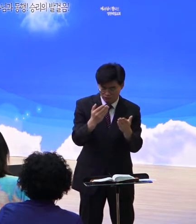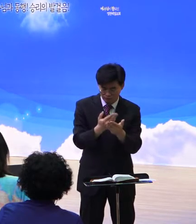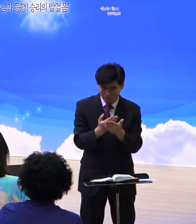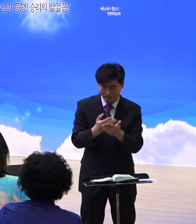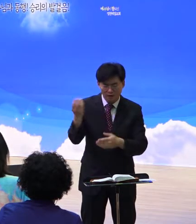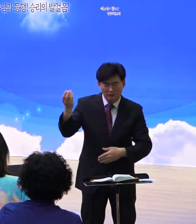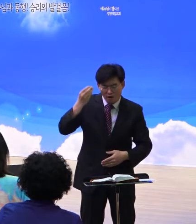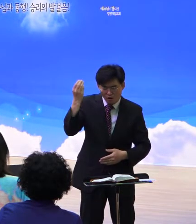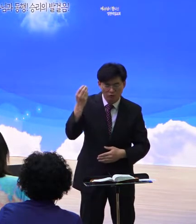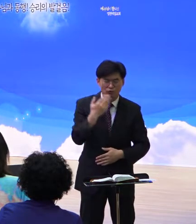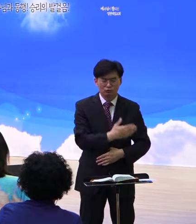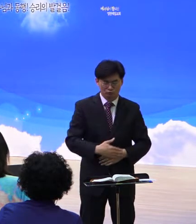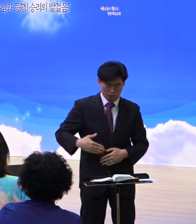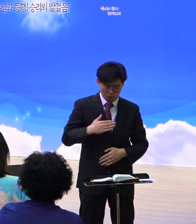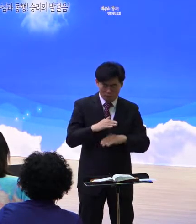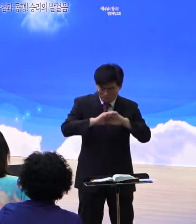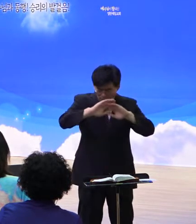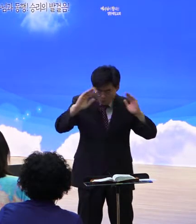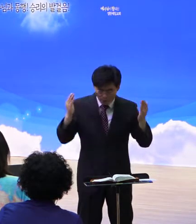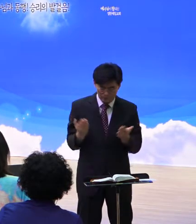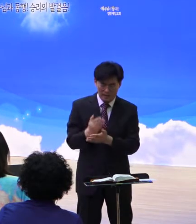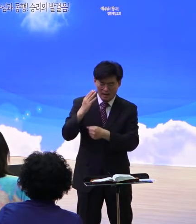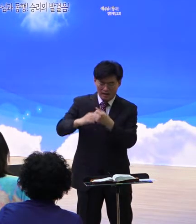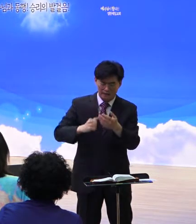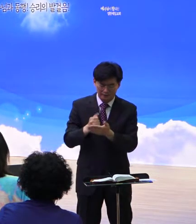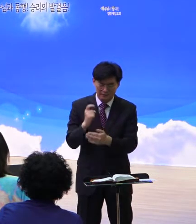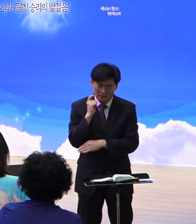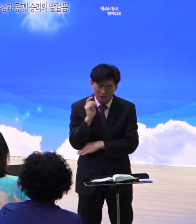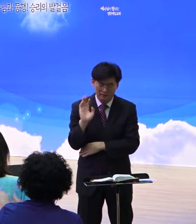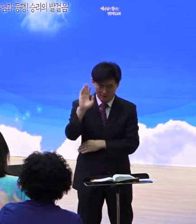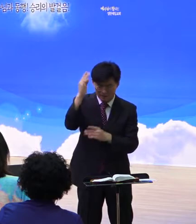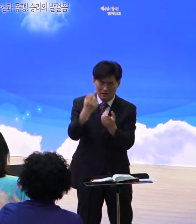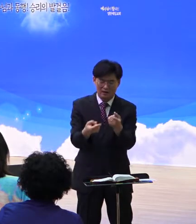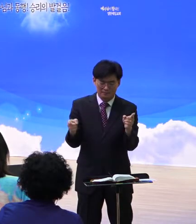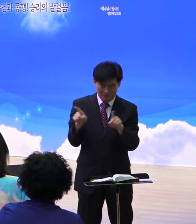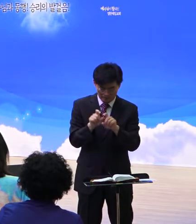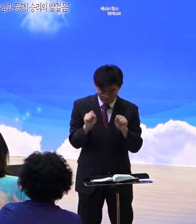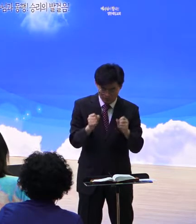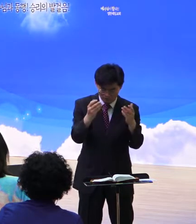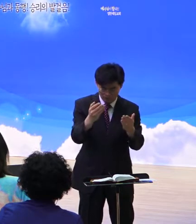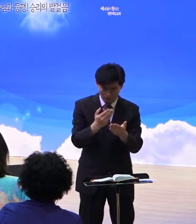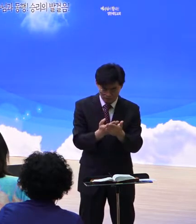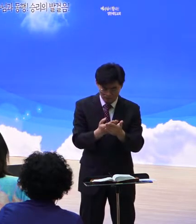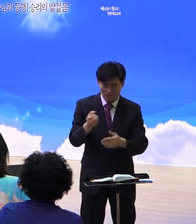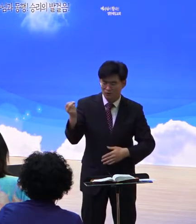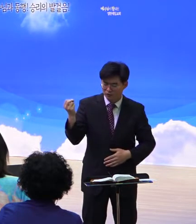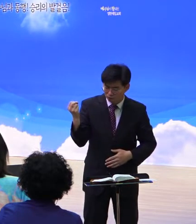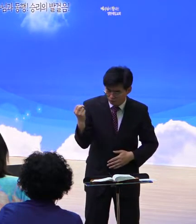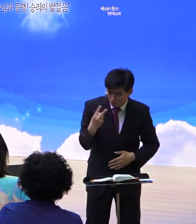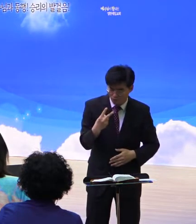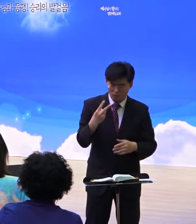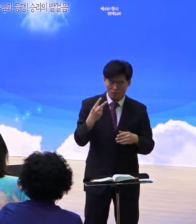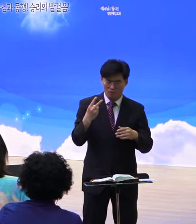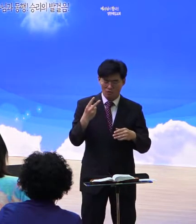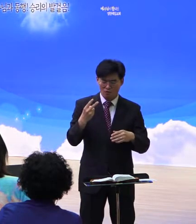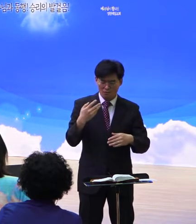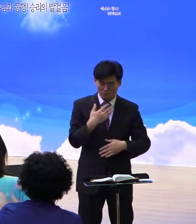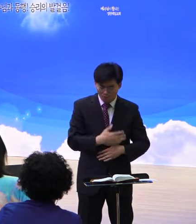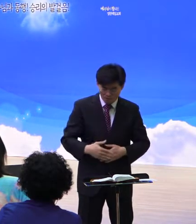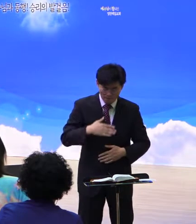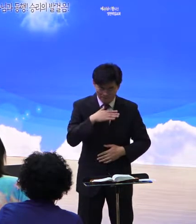강건하여서 하나님의 영광 위에서 늘 살게 하여 주시옵소서. 하나님, 또한 이 자리에 나오고 싶지만 몸이